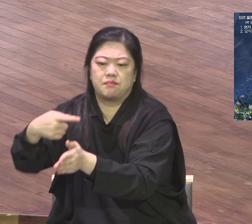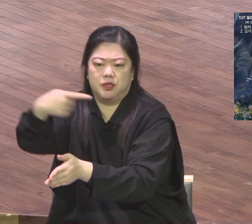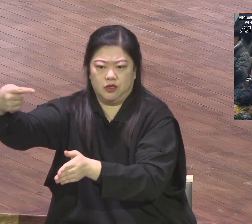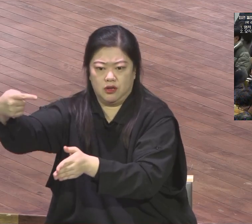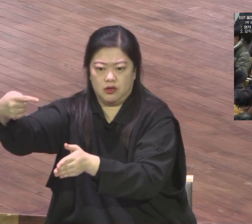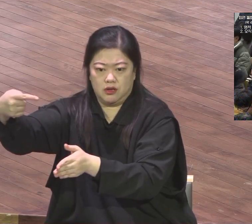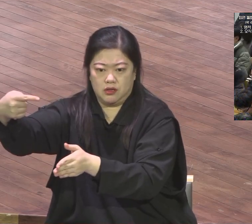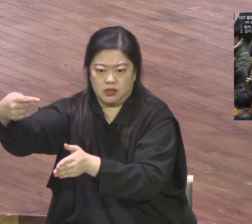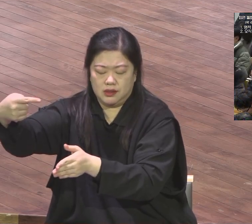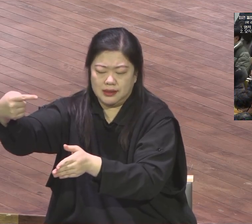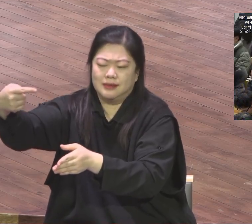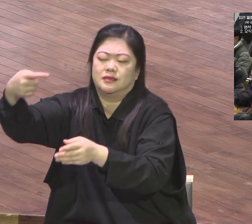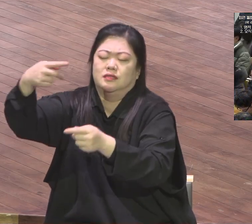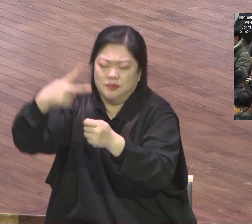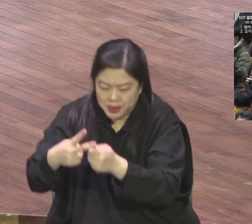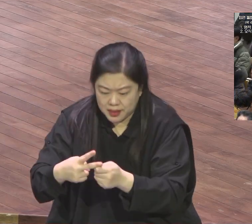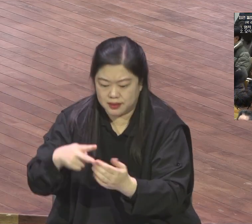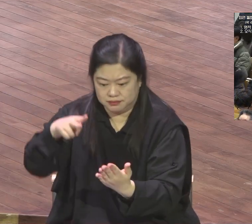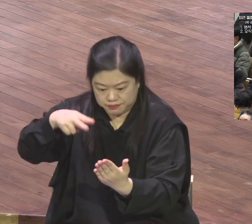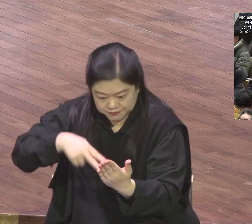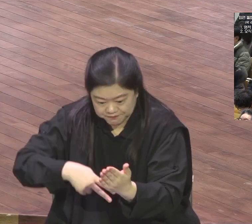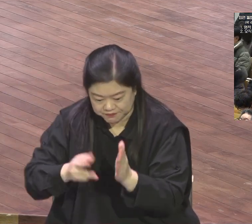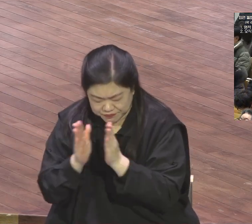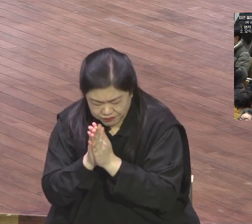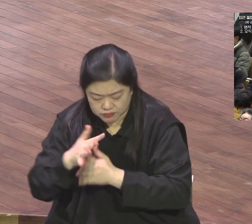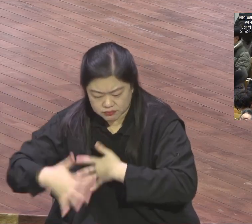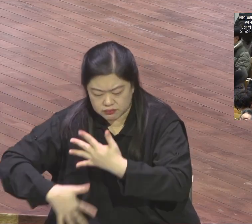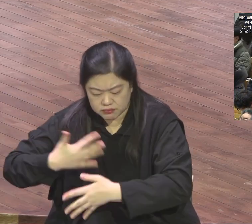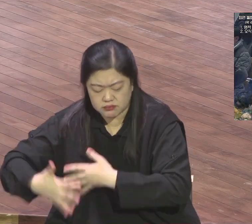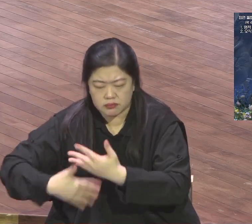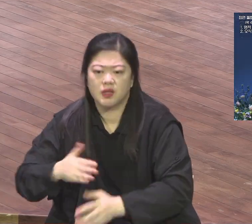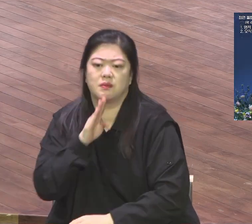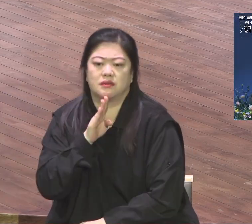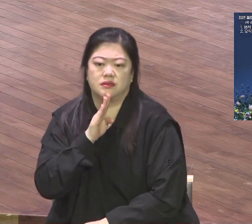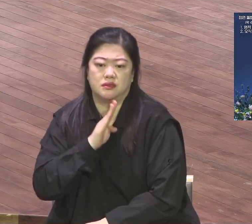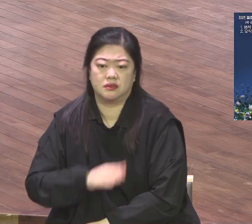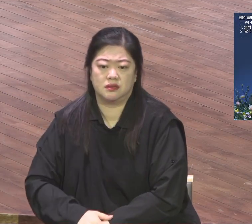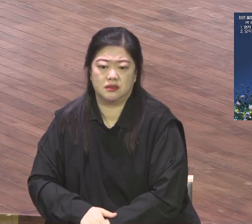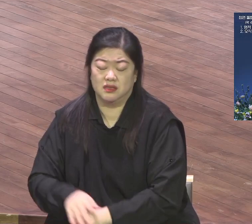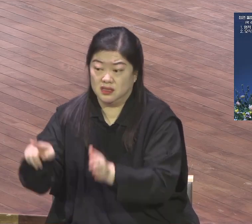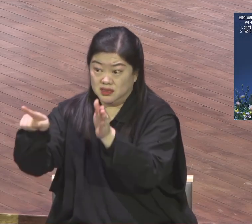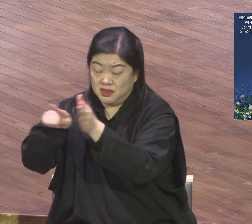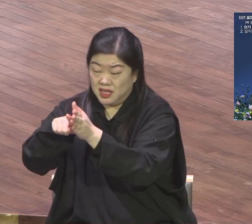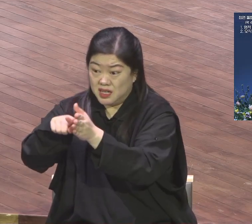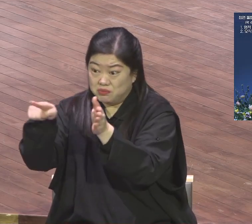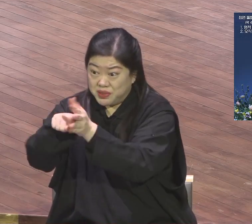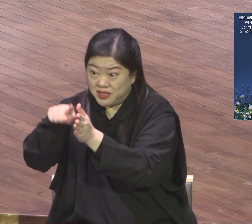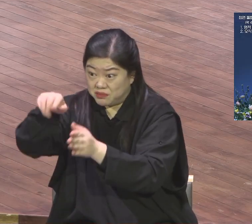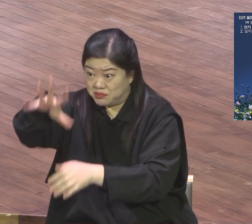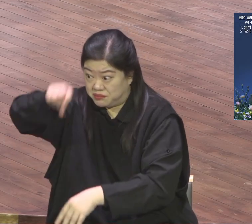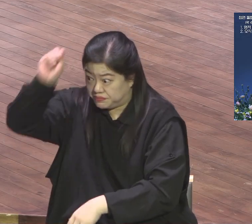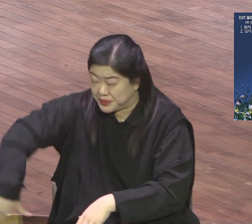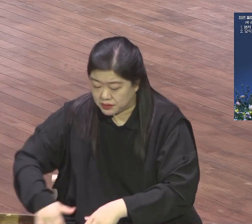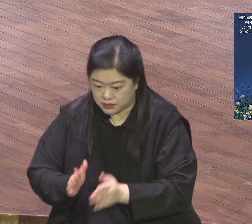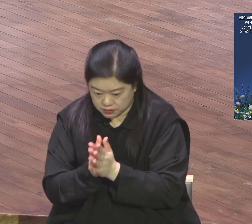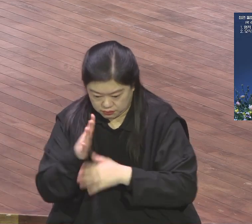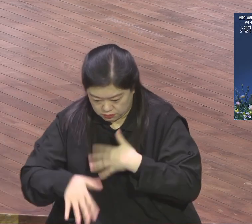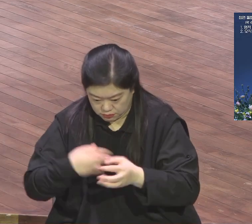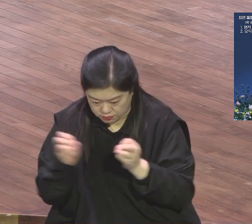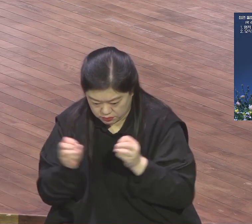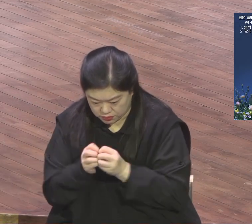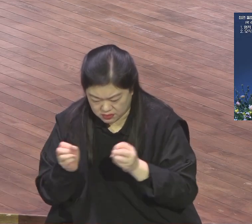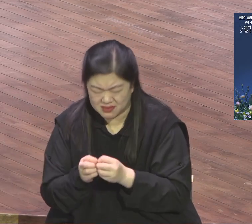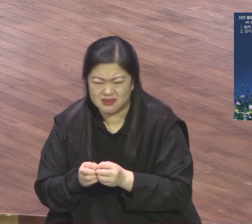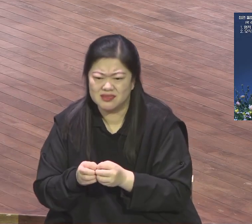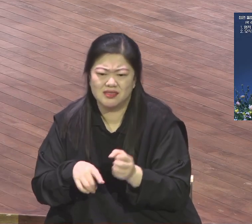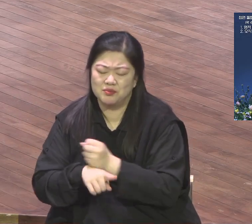바랍니다. 야, 이분은 말 한마디 한마디 한마디 은약이네. 한마디 한마디가 정말 감동되네. 한마디 한마디가 참 은혜가